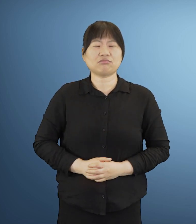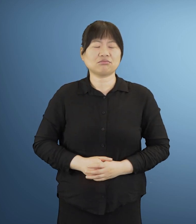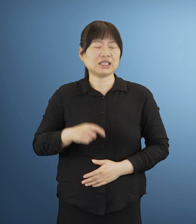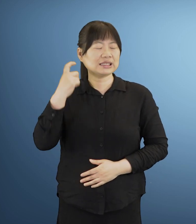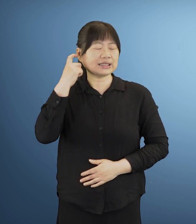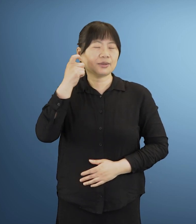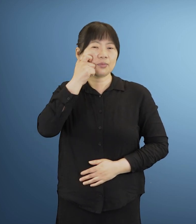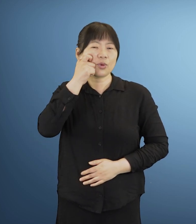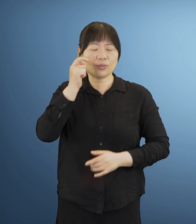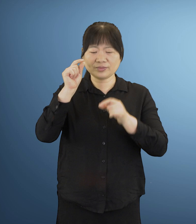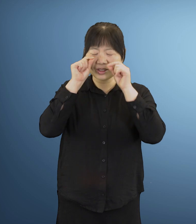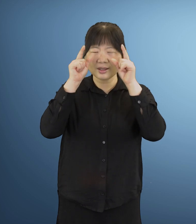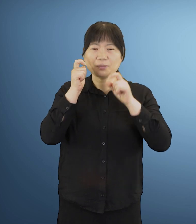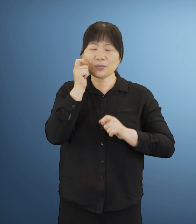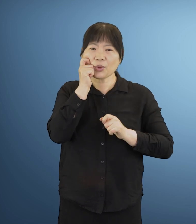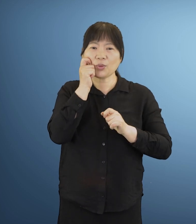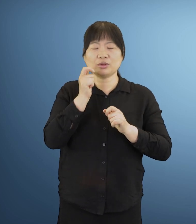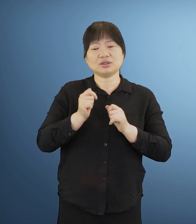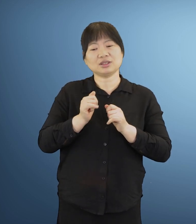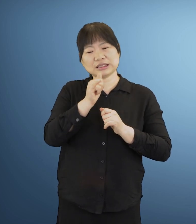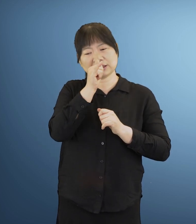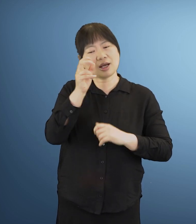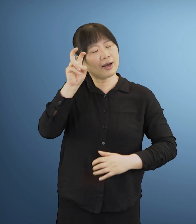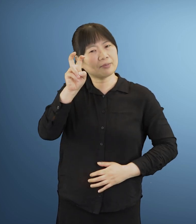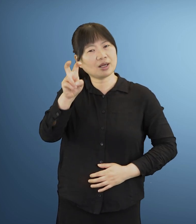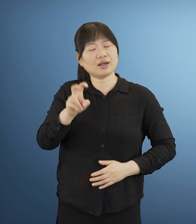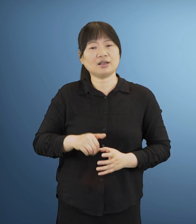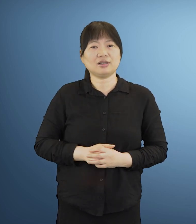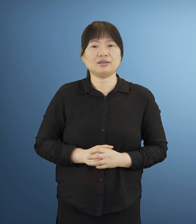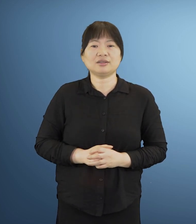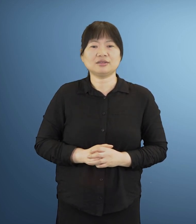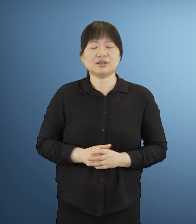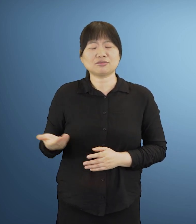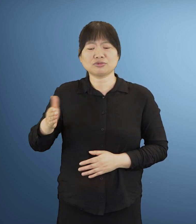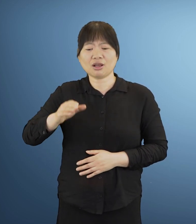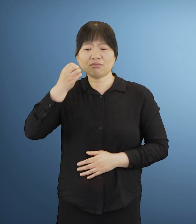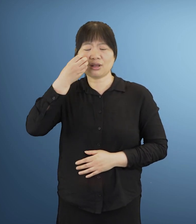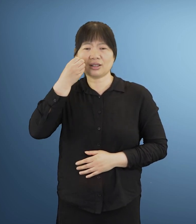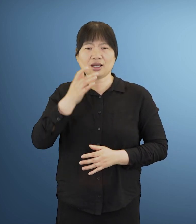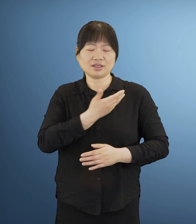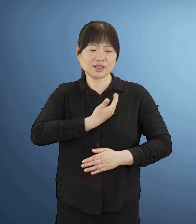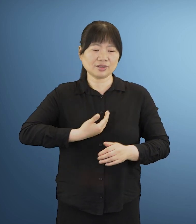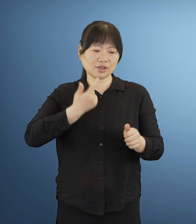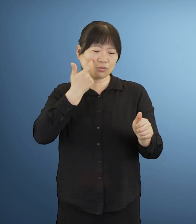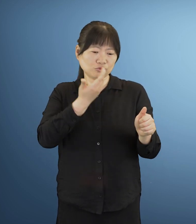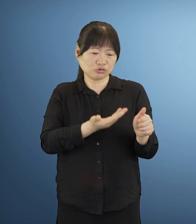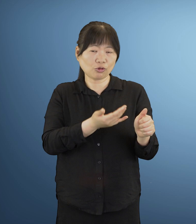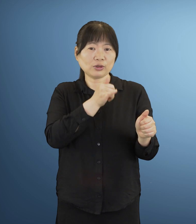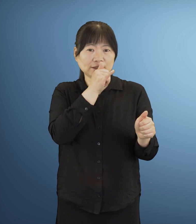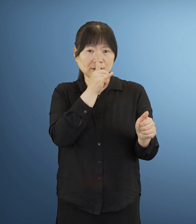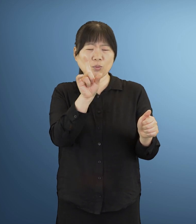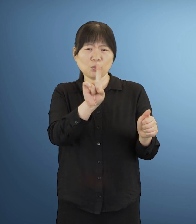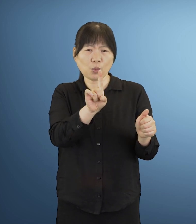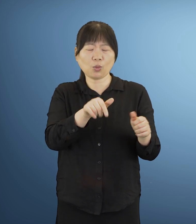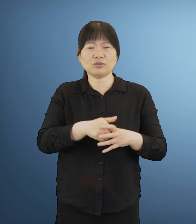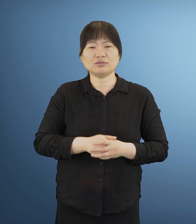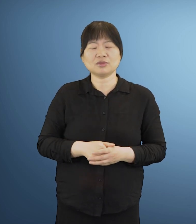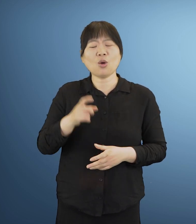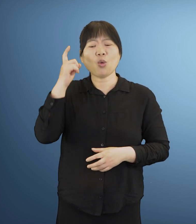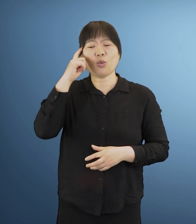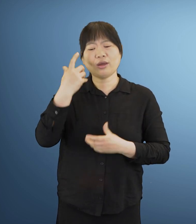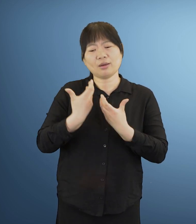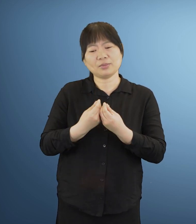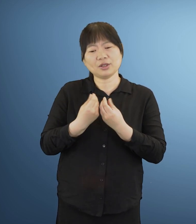듣지 못했고 깨닫지 못하는 사람들이 있었을 거예요. 근데 이상해서 제자들이 물었어요. 왜